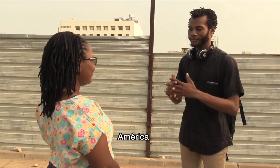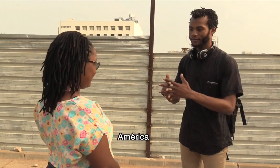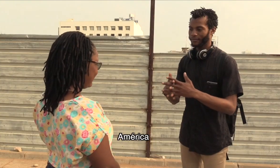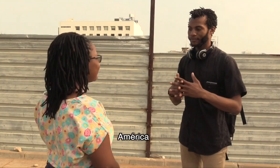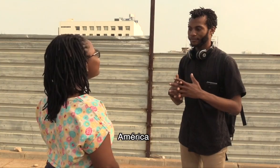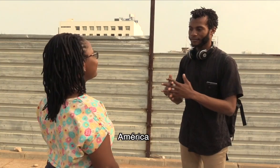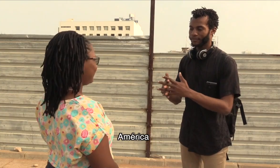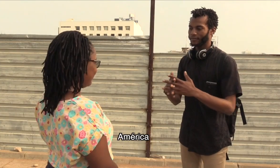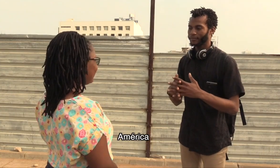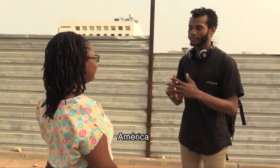América,